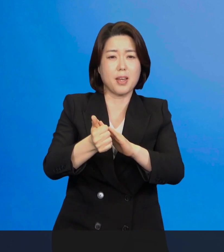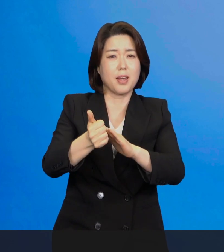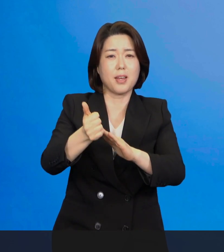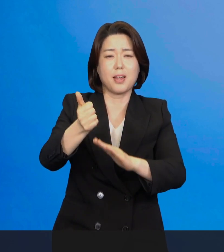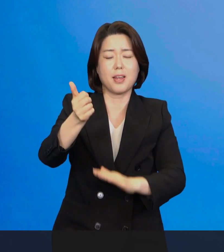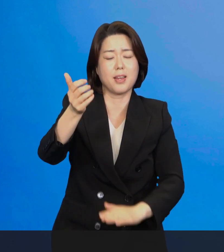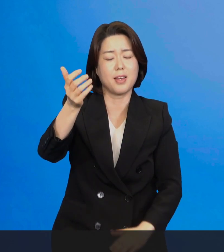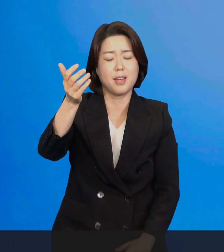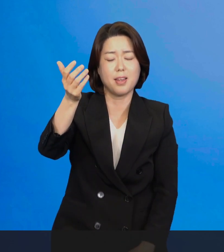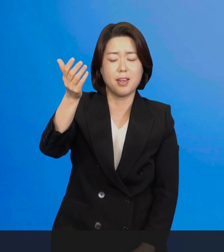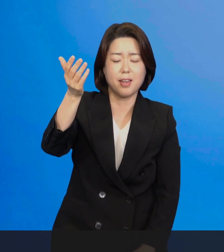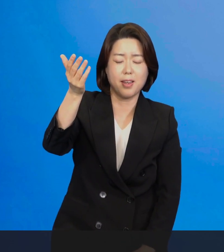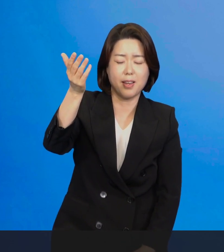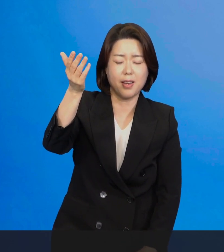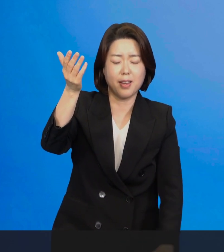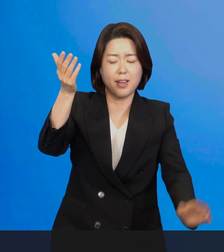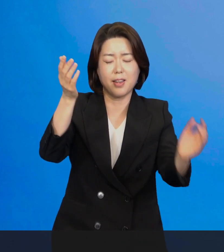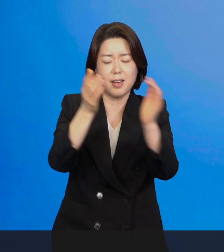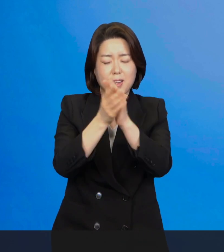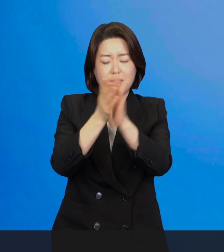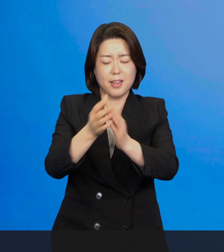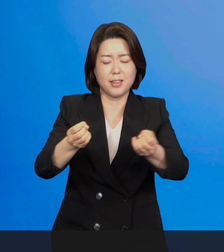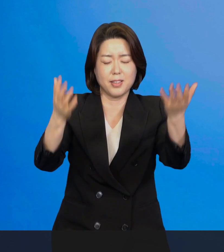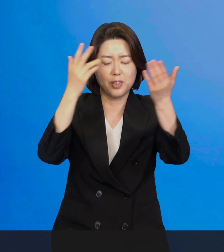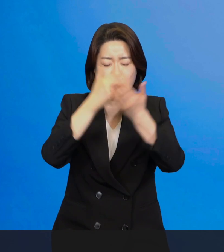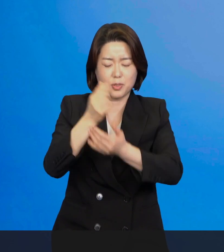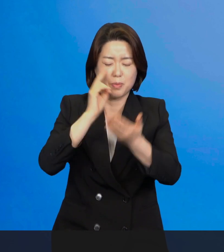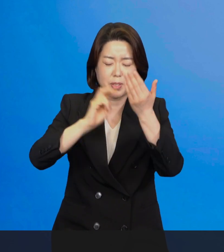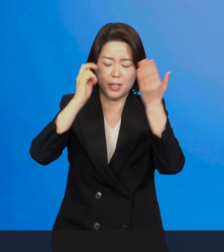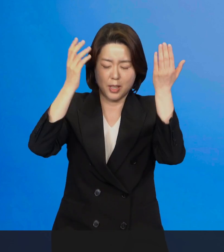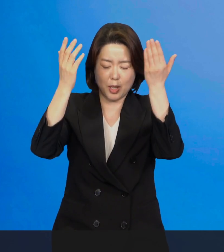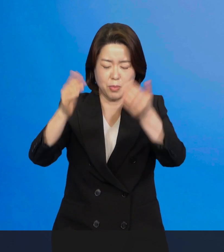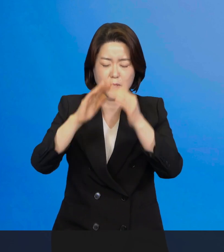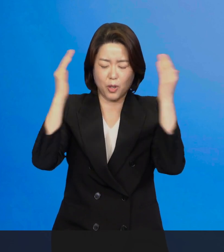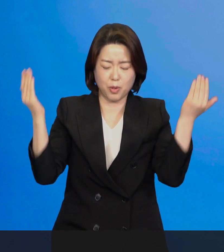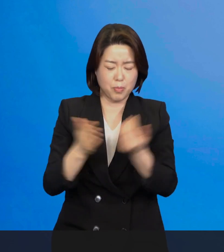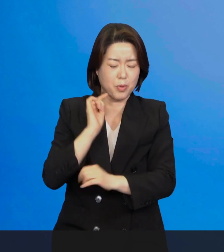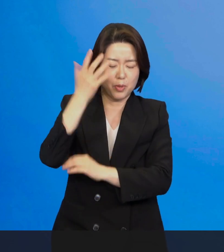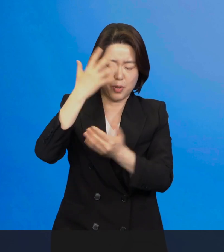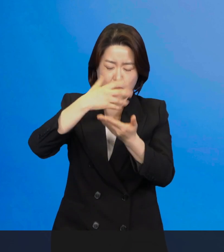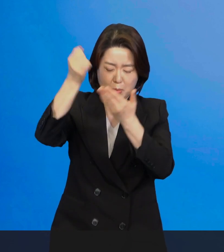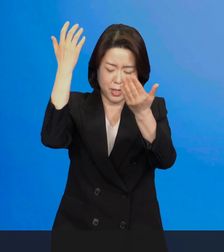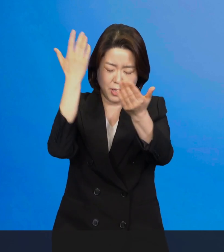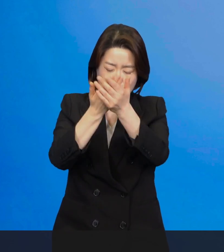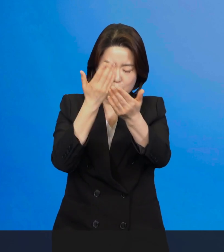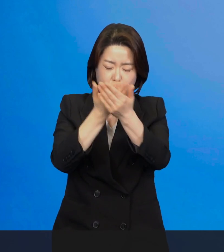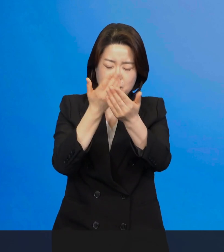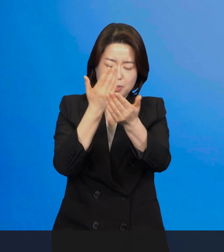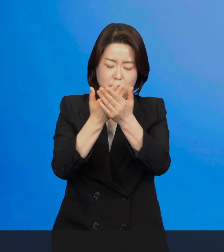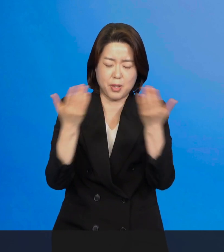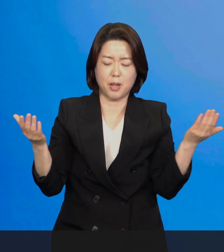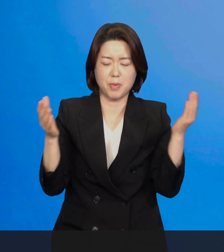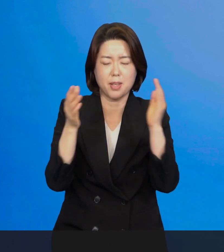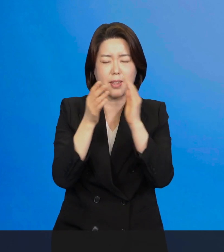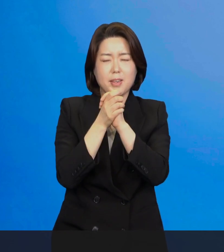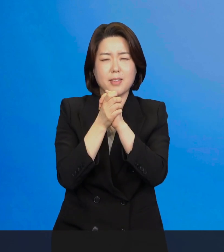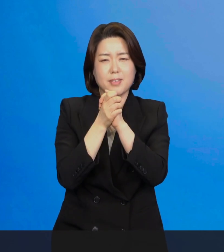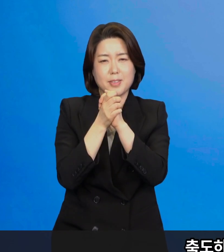산소망. 할렐루야. 주님을 찬양합니다. 모든 영광 받아 주시옵소서.